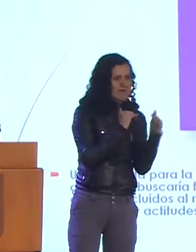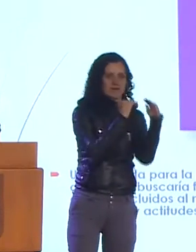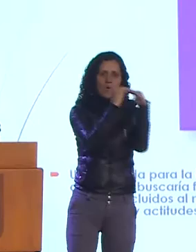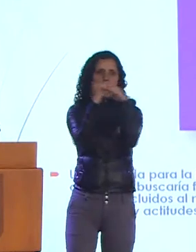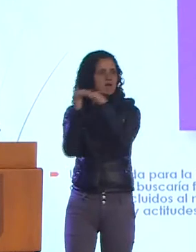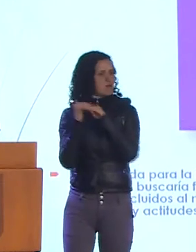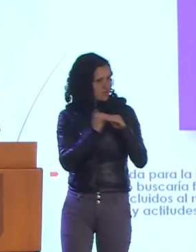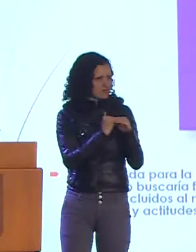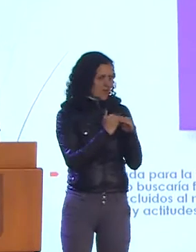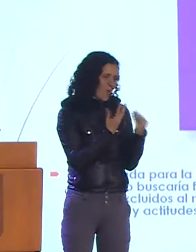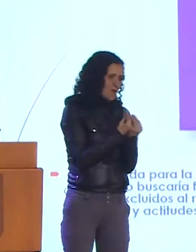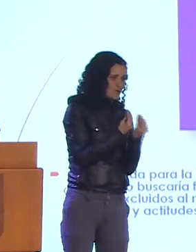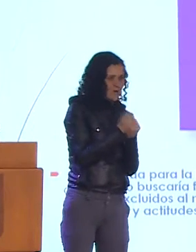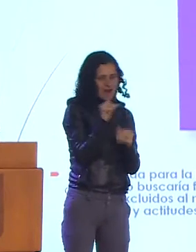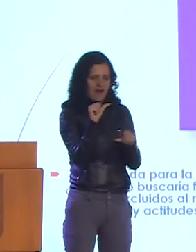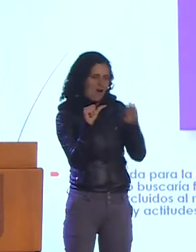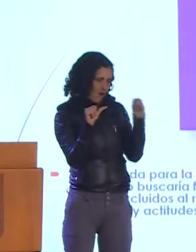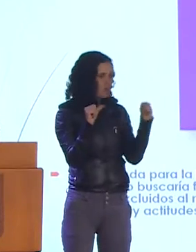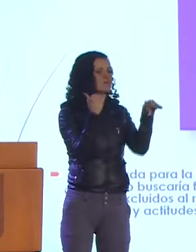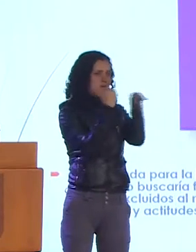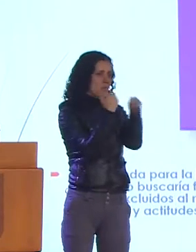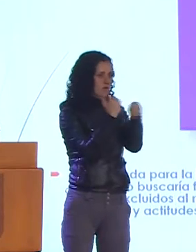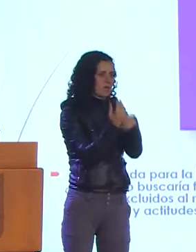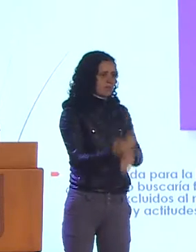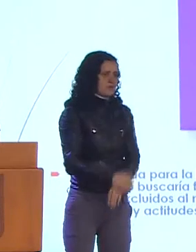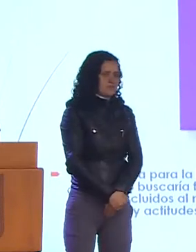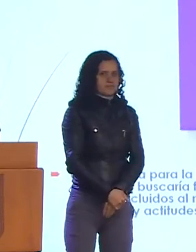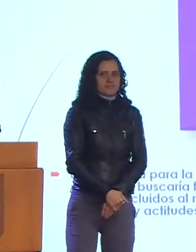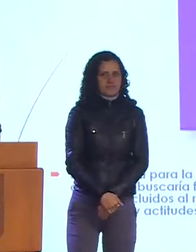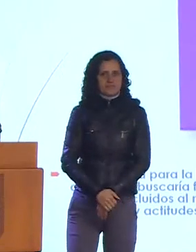con los compañeros, con los hombres.